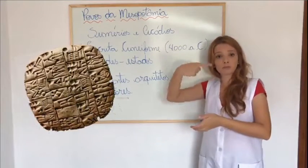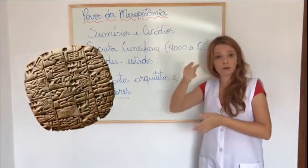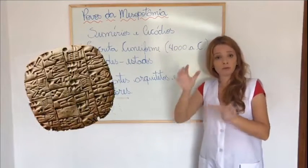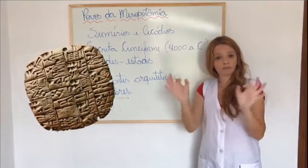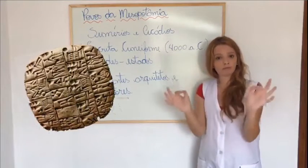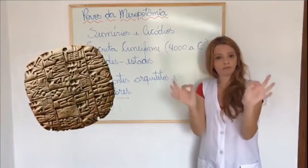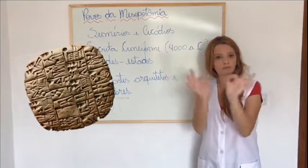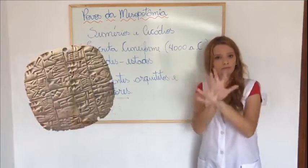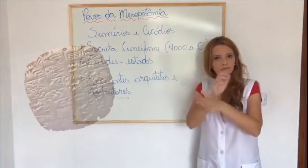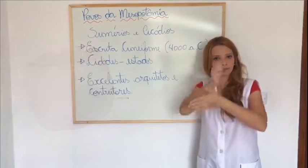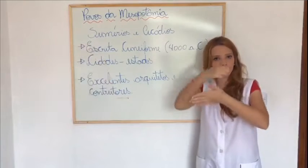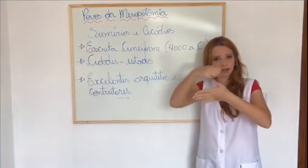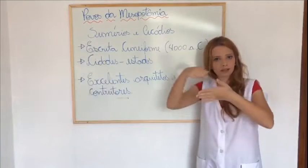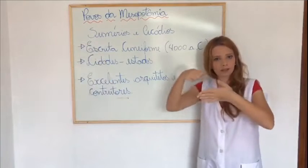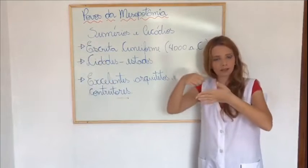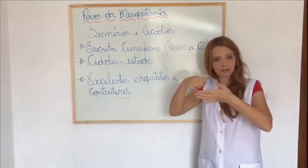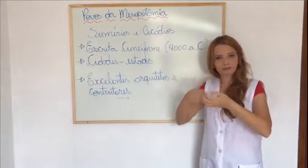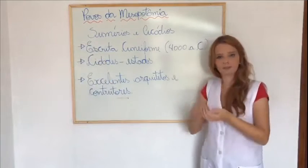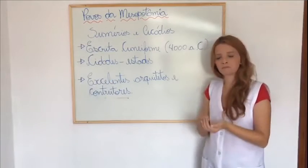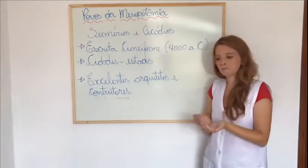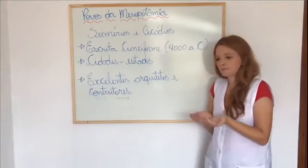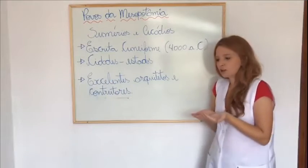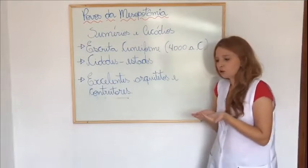eles colocavam no forno.